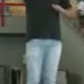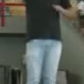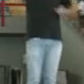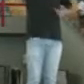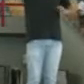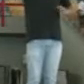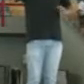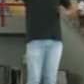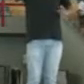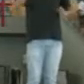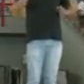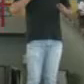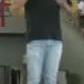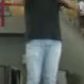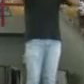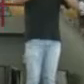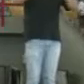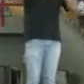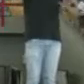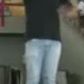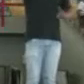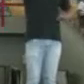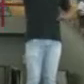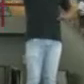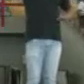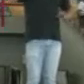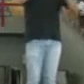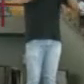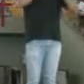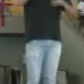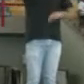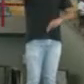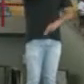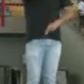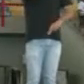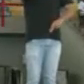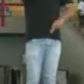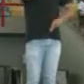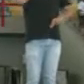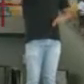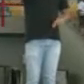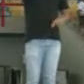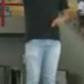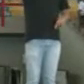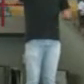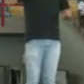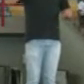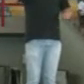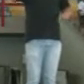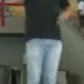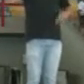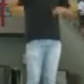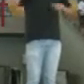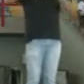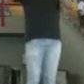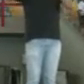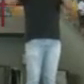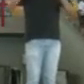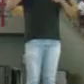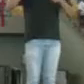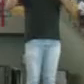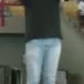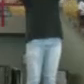O que é que vocês vão propor como concludentes do ensino médio? O que é que vocês entendem que tem que ser feito em relação ao problema